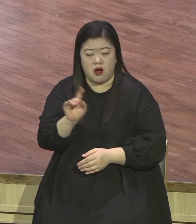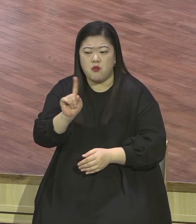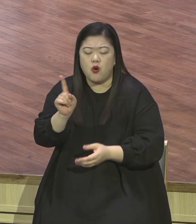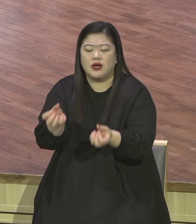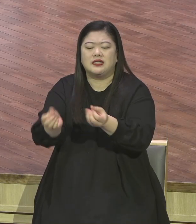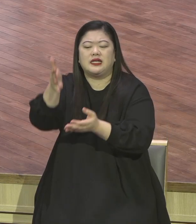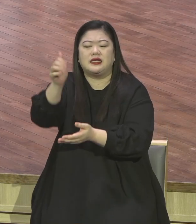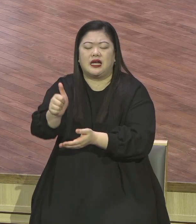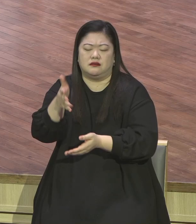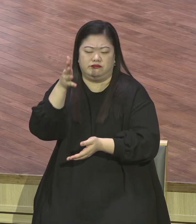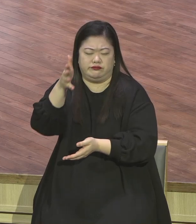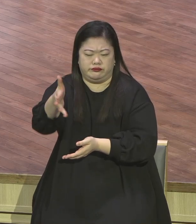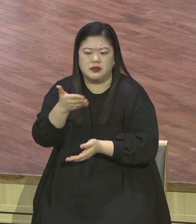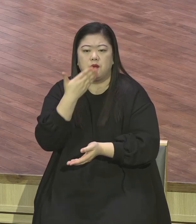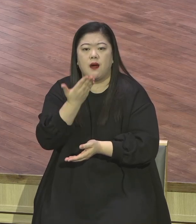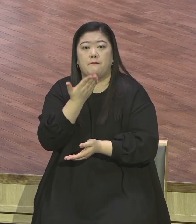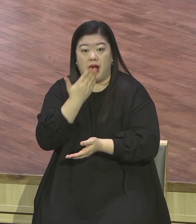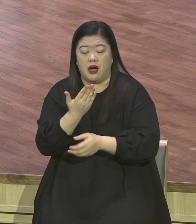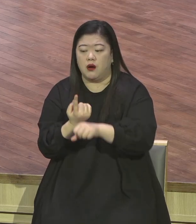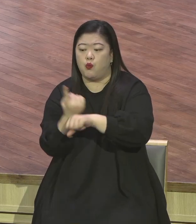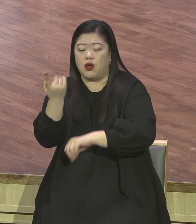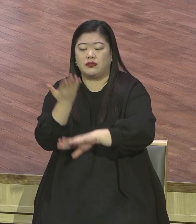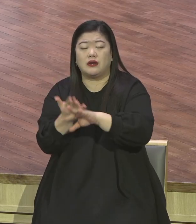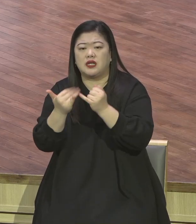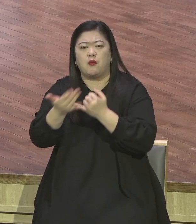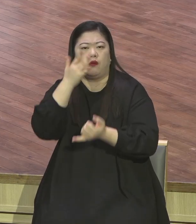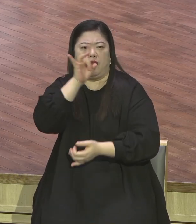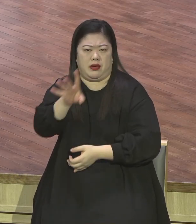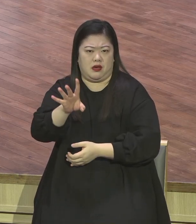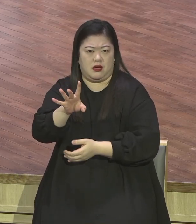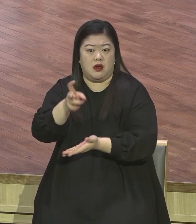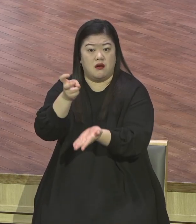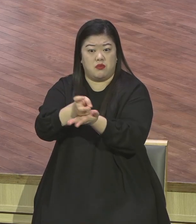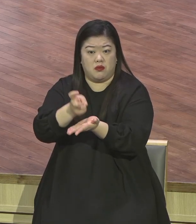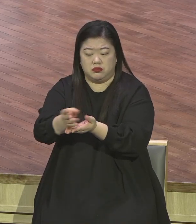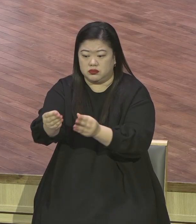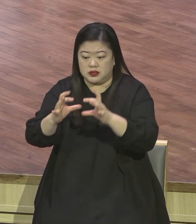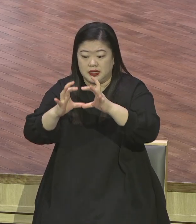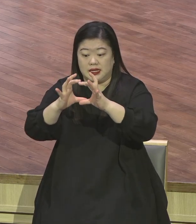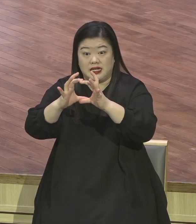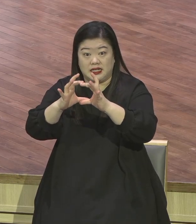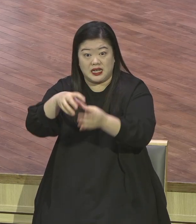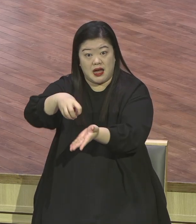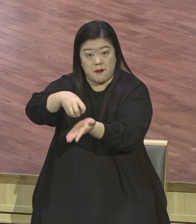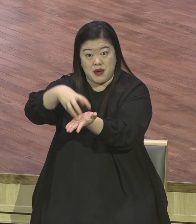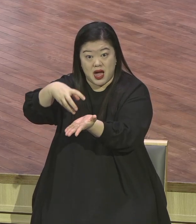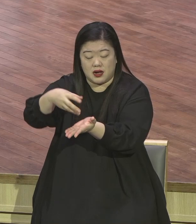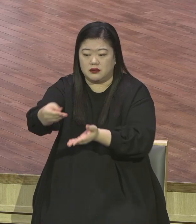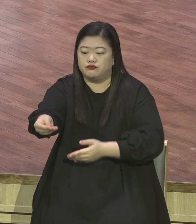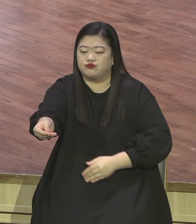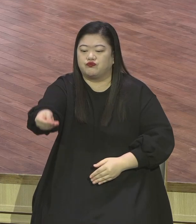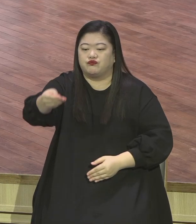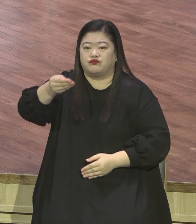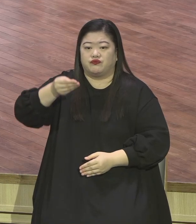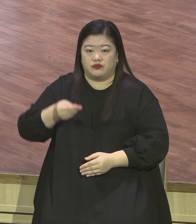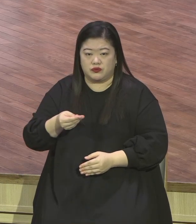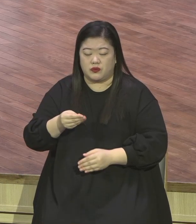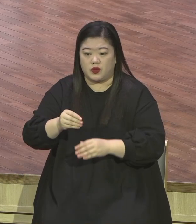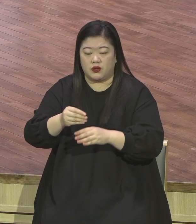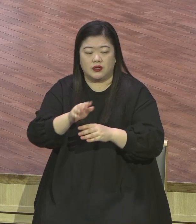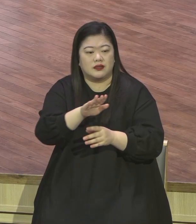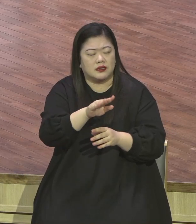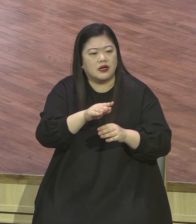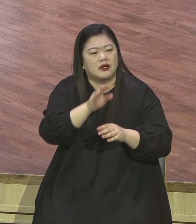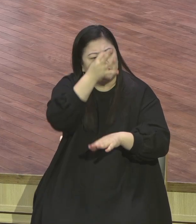그런 상황인데 이걸 뭐 이거밖에 없으니까 이걸 먹으라고 진설병을 제사장만